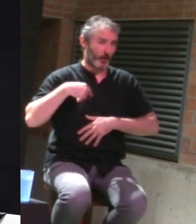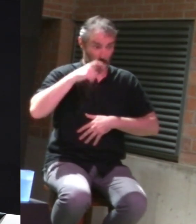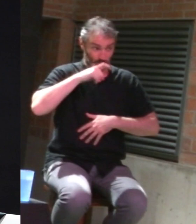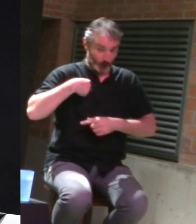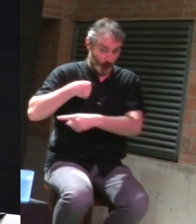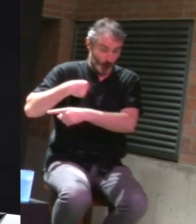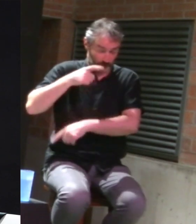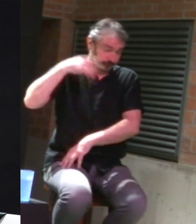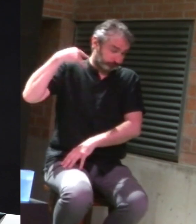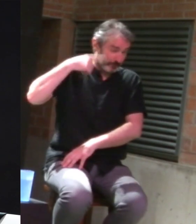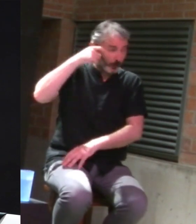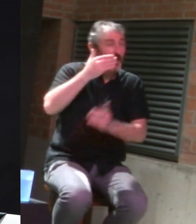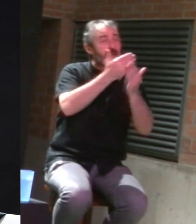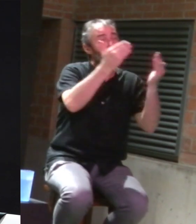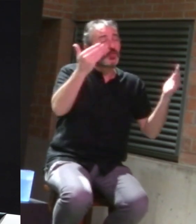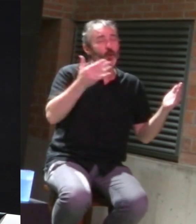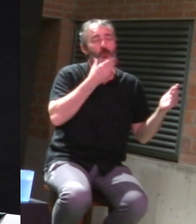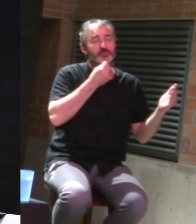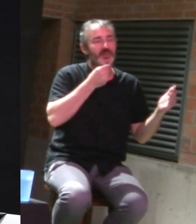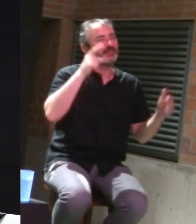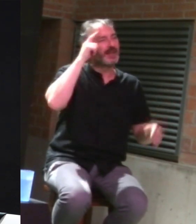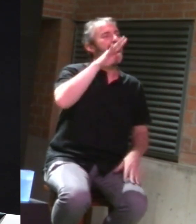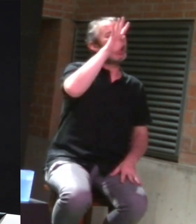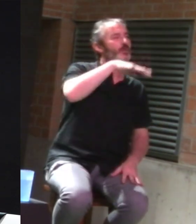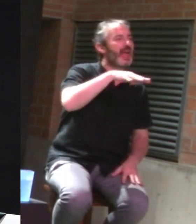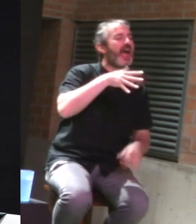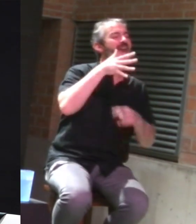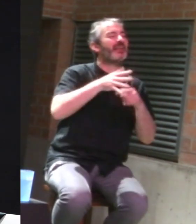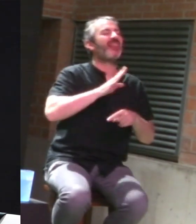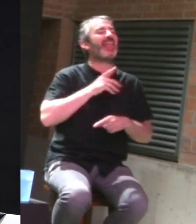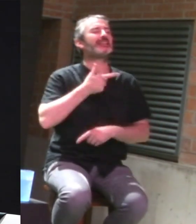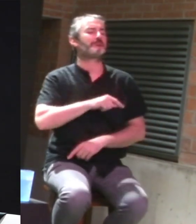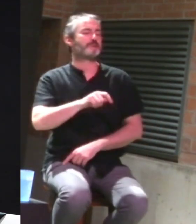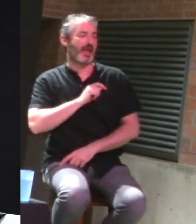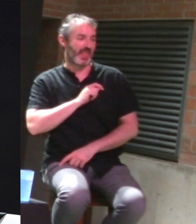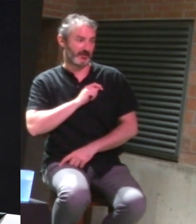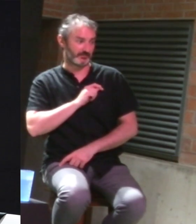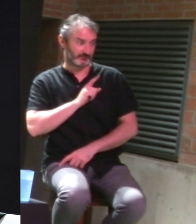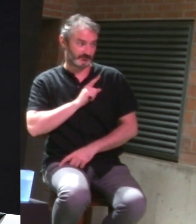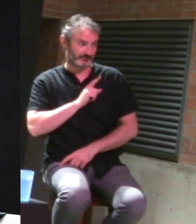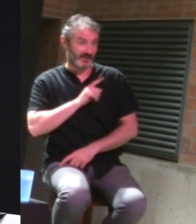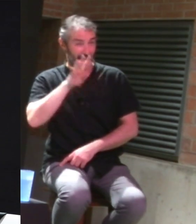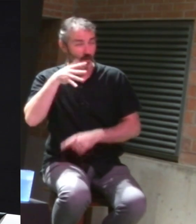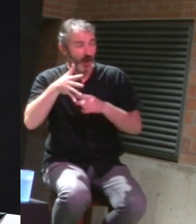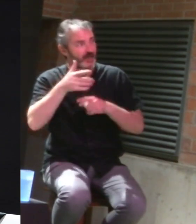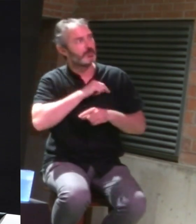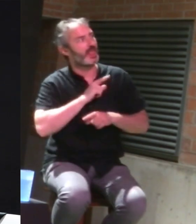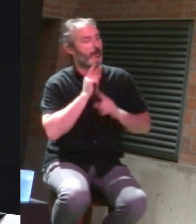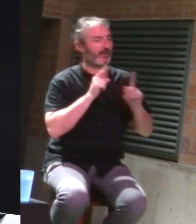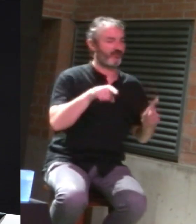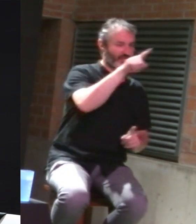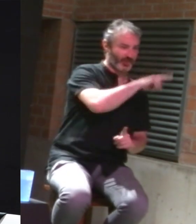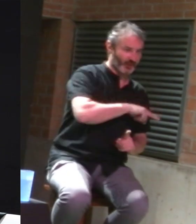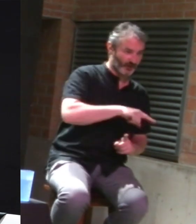jo era més joveneta, es va fer una exposició magnífica que es deia Catalunya, la fàbrica d'Espanya. Amb aquesta exposició s'explicava com a